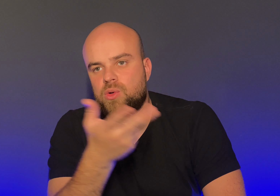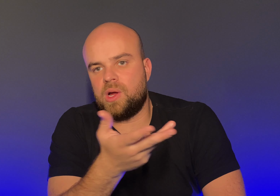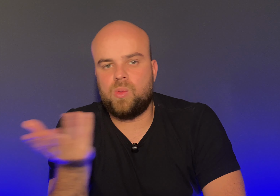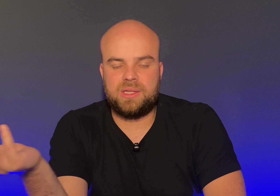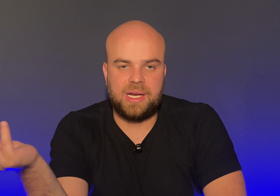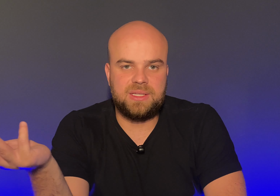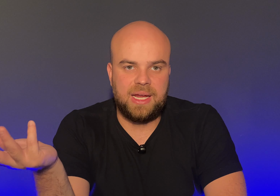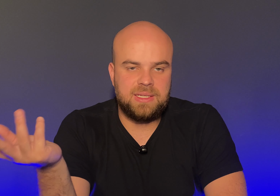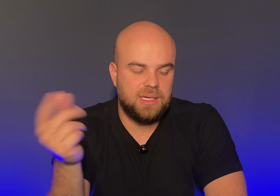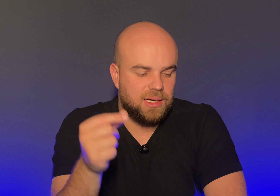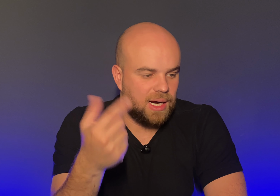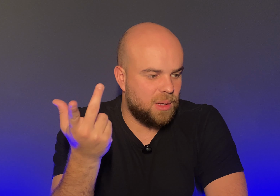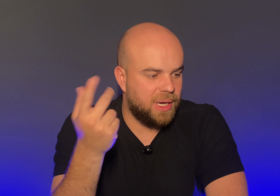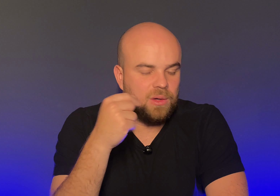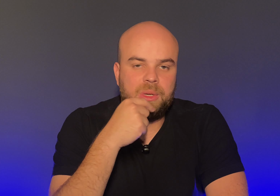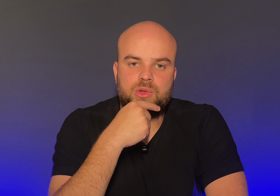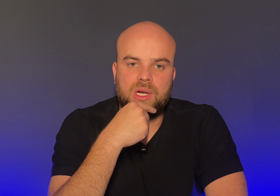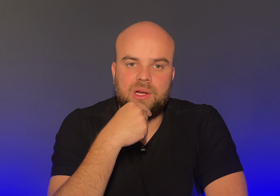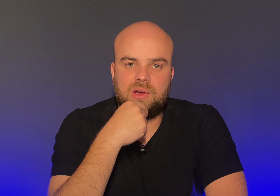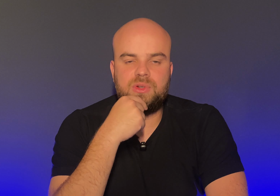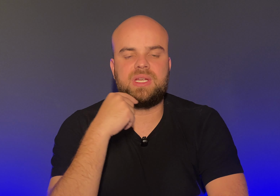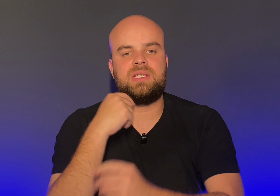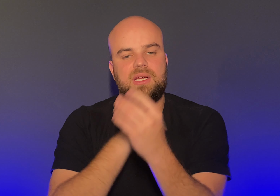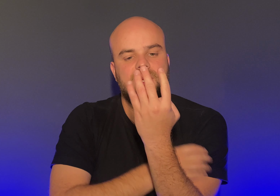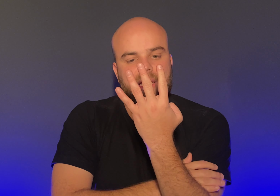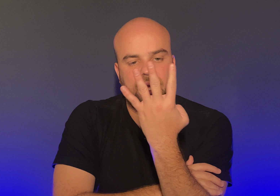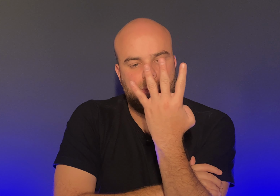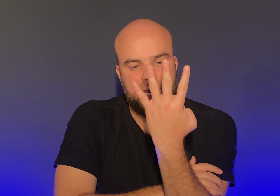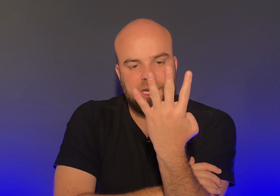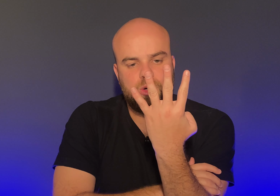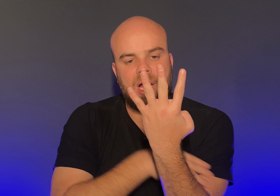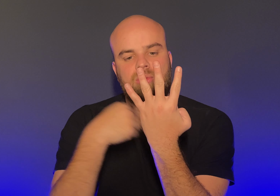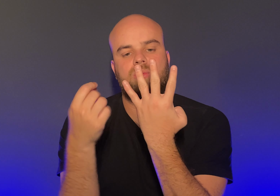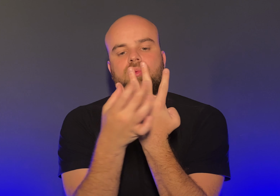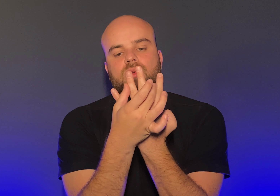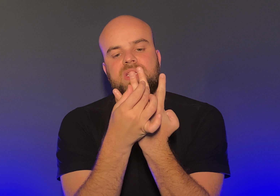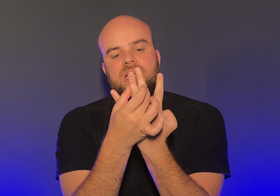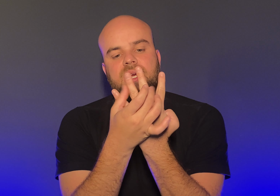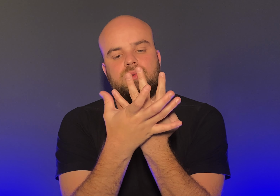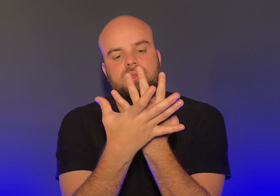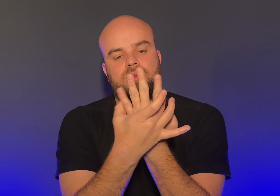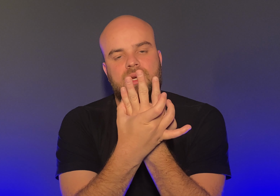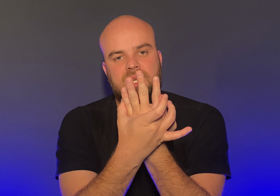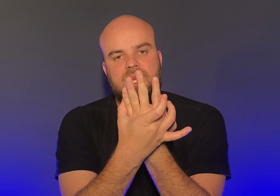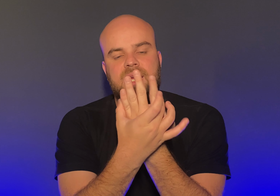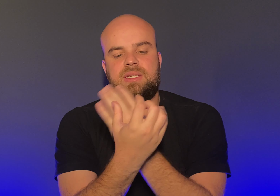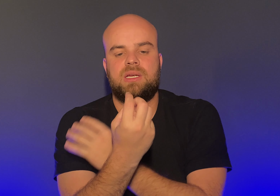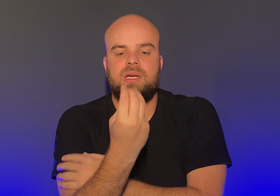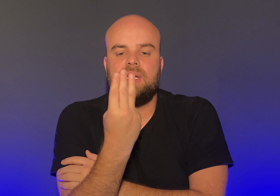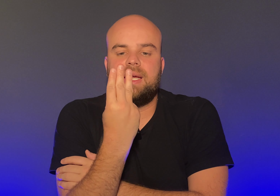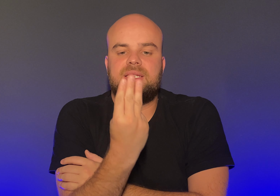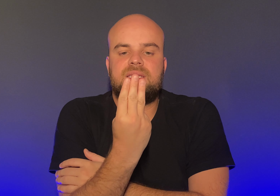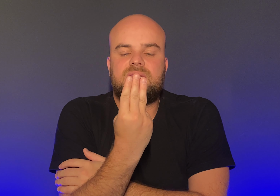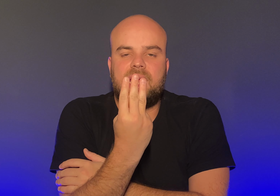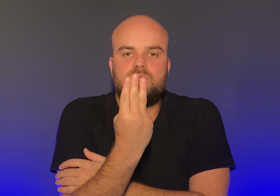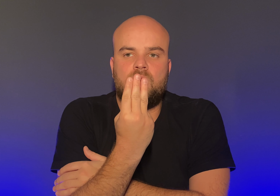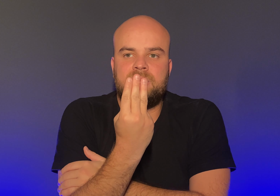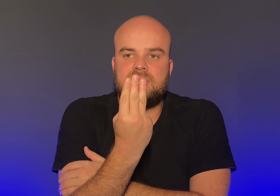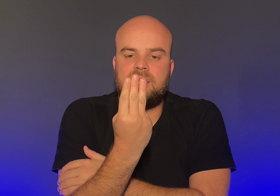tático que é o 433 acabei não mencionando aqui com vocês que é uma linha de quatro com dois zagueiros dois laterais esses três homens aqui